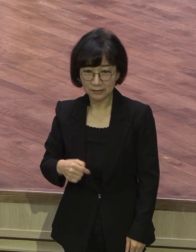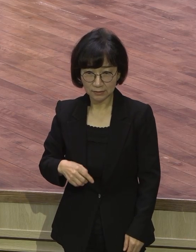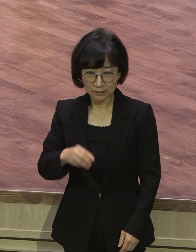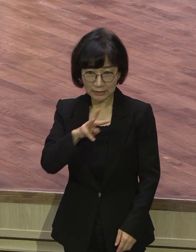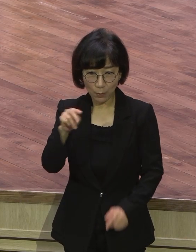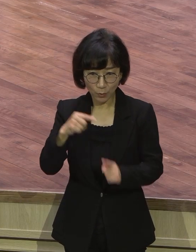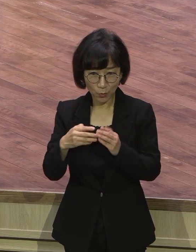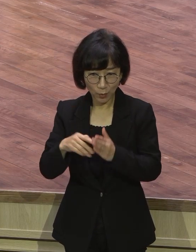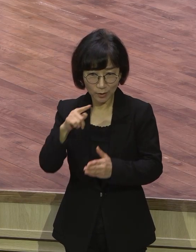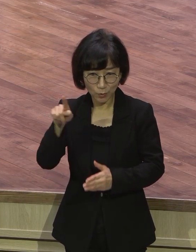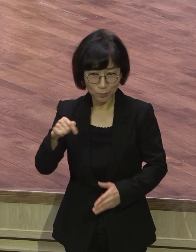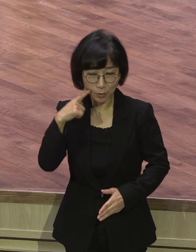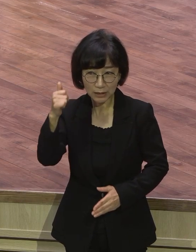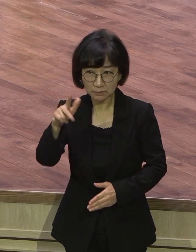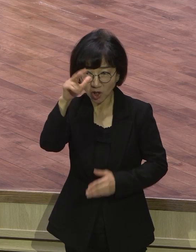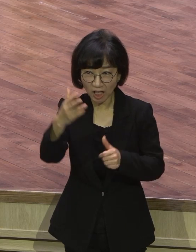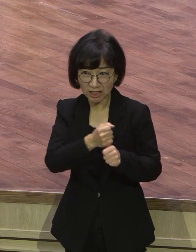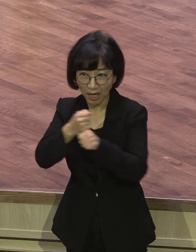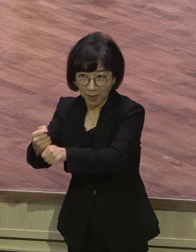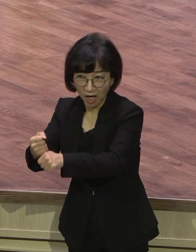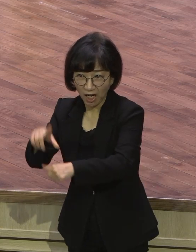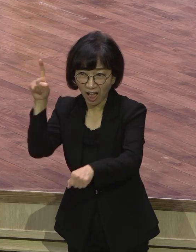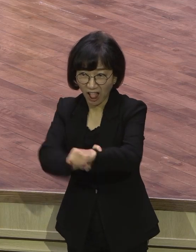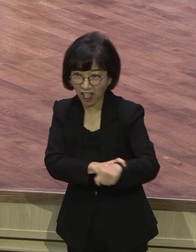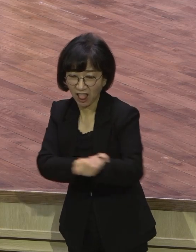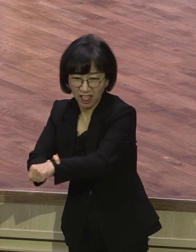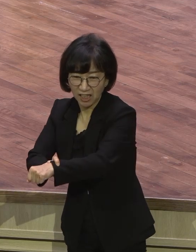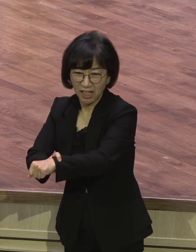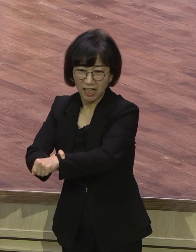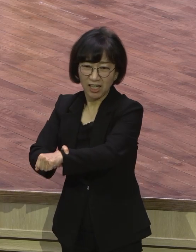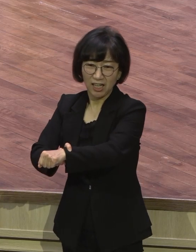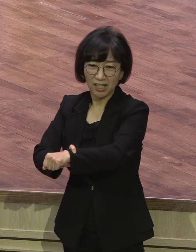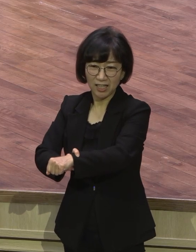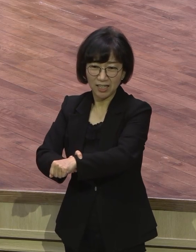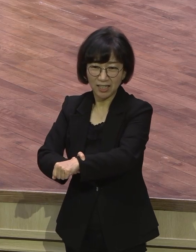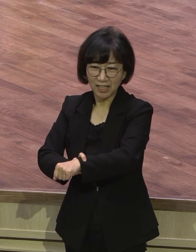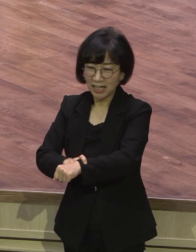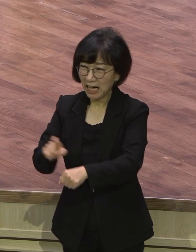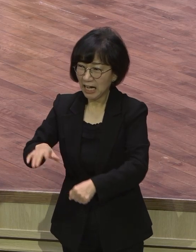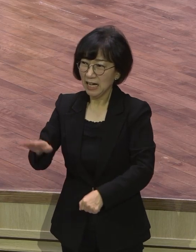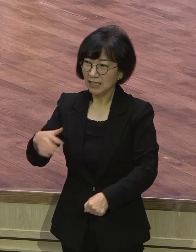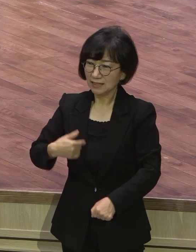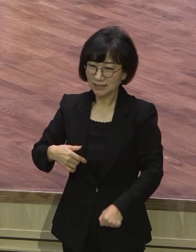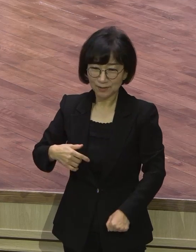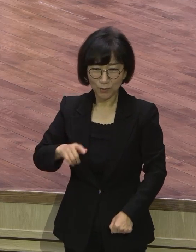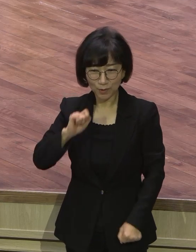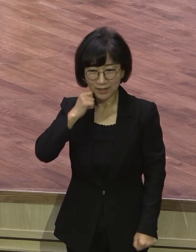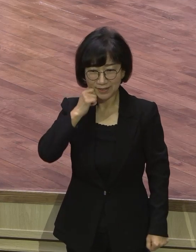여운규의 정은주 목사입니다. 경찰서 팔주소 소장 앞에서 검사 앞에서 막 새가 말해.